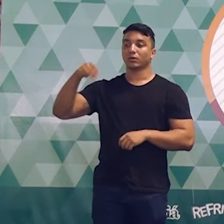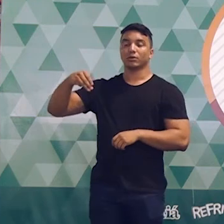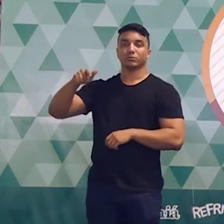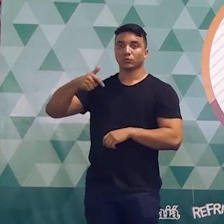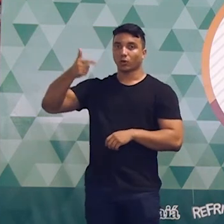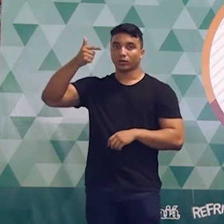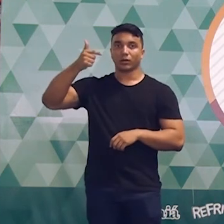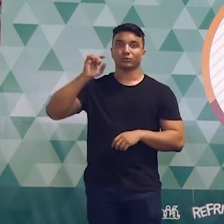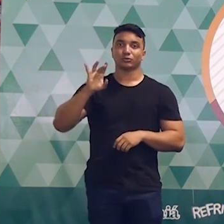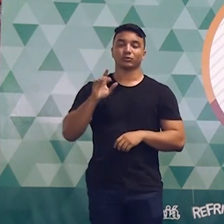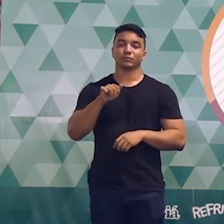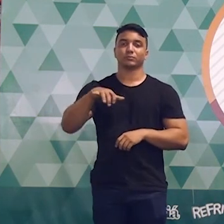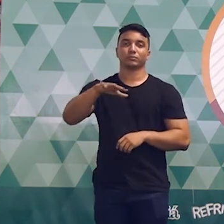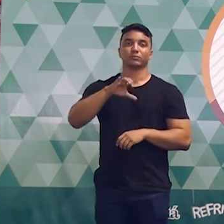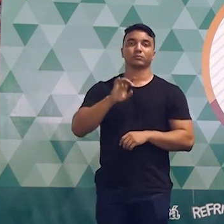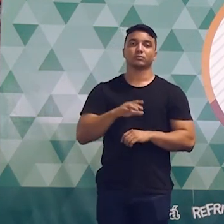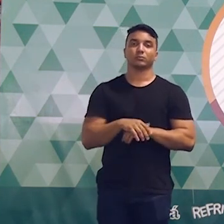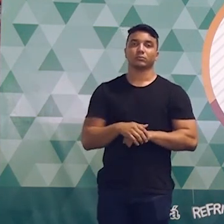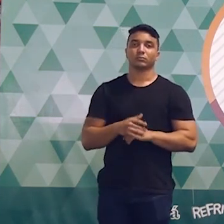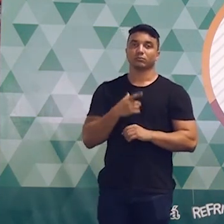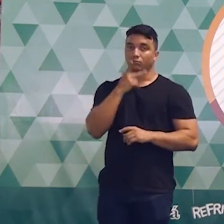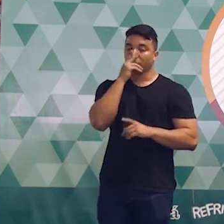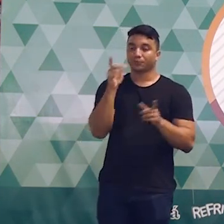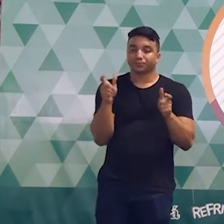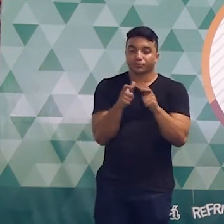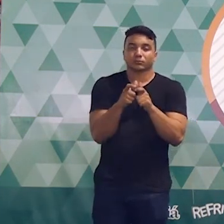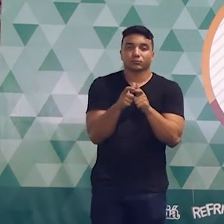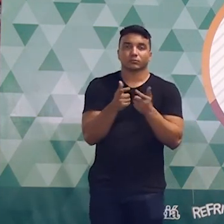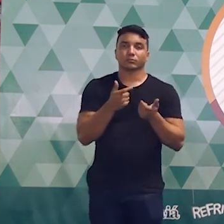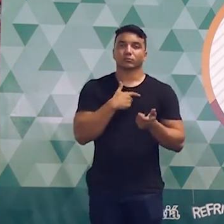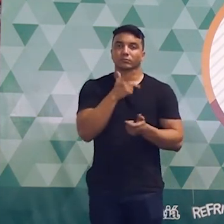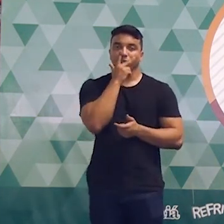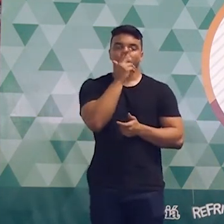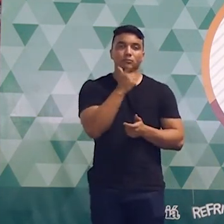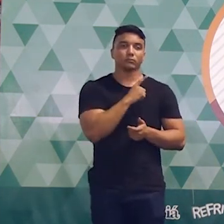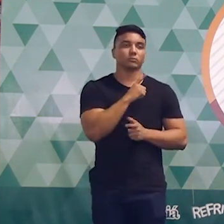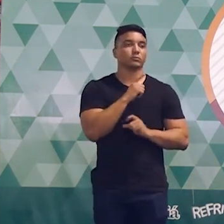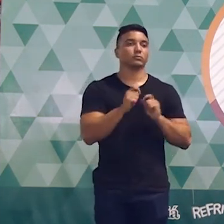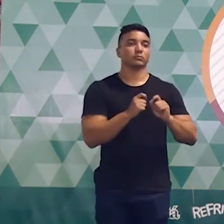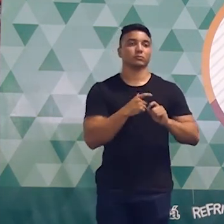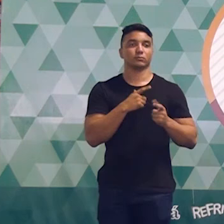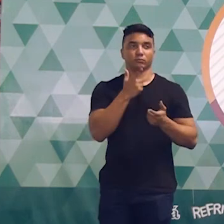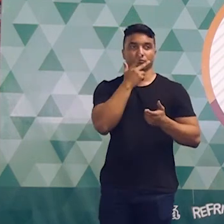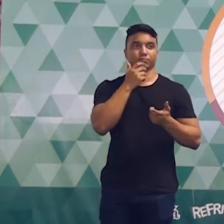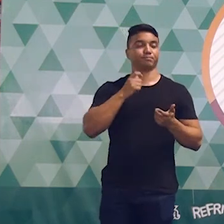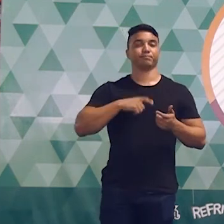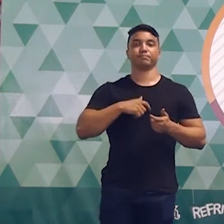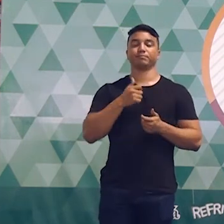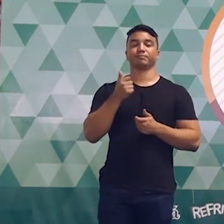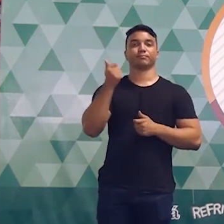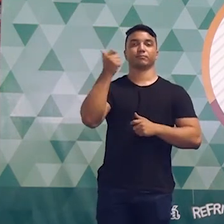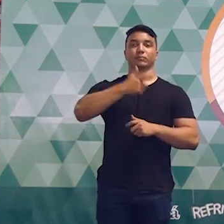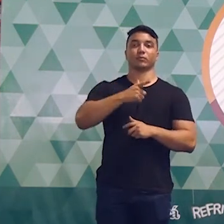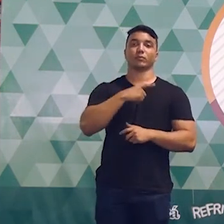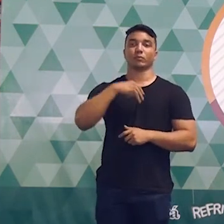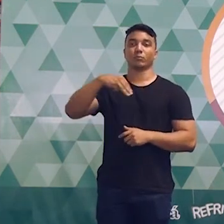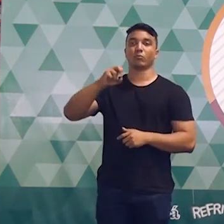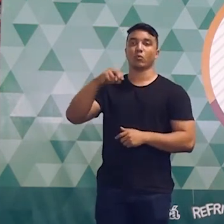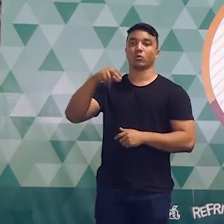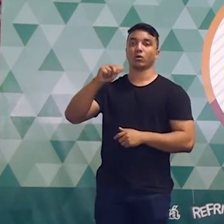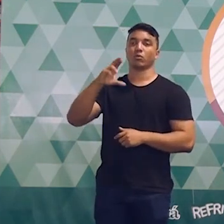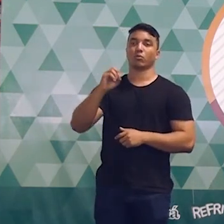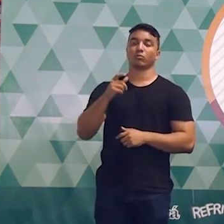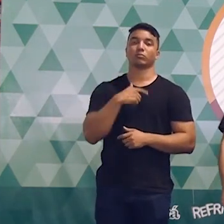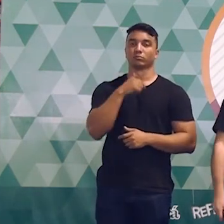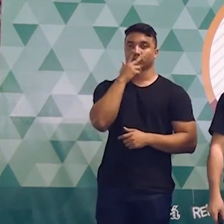quadrados. Certo? É muito pequeno. Tem bairros maiores do que isso por aí. Okay? Então, Mônaco é o